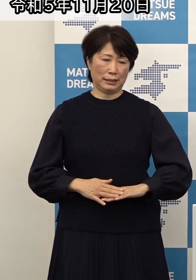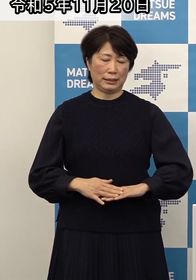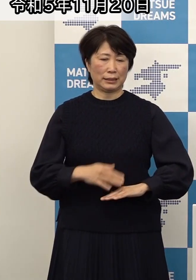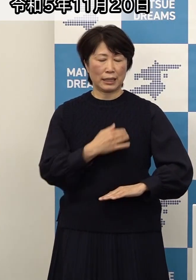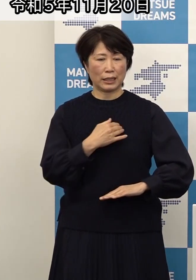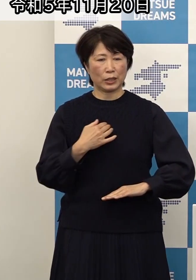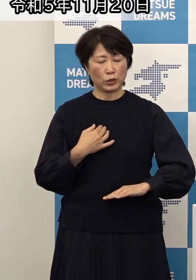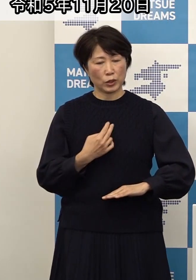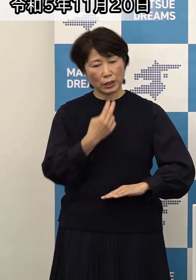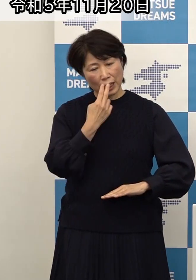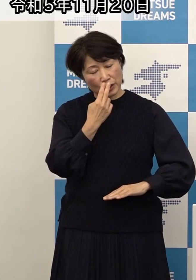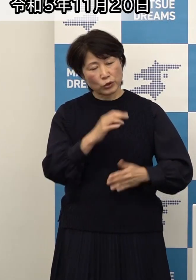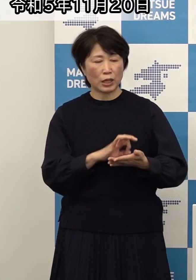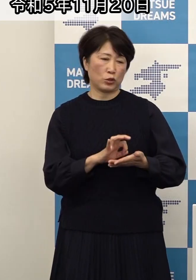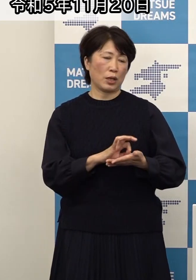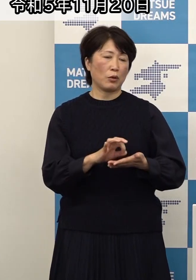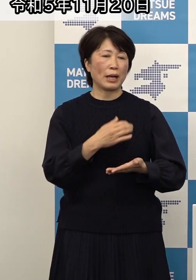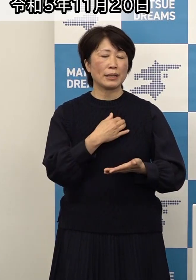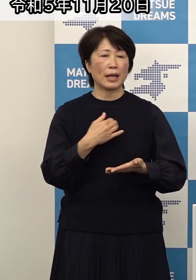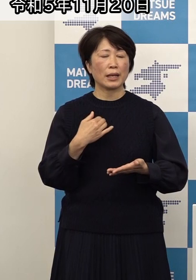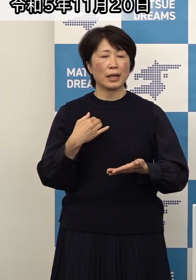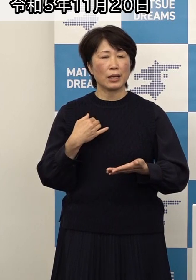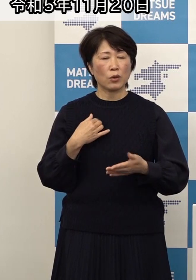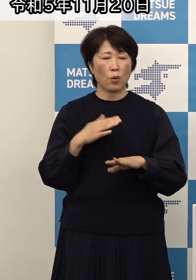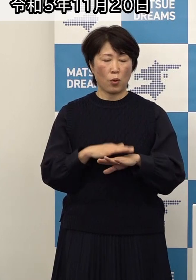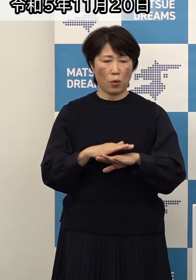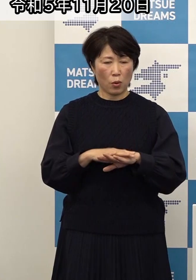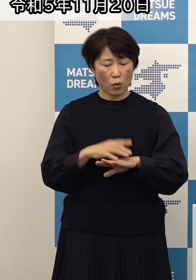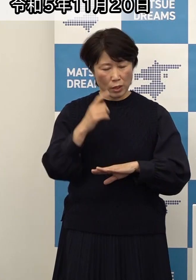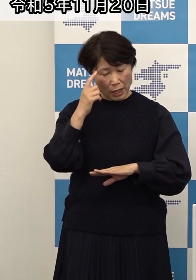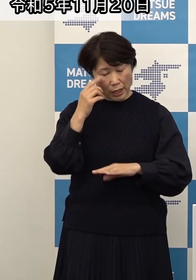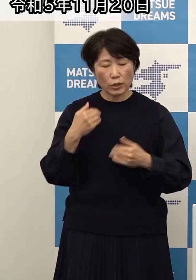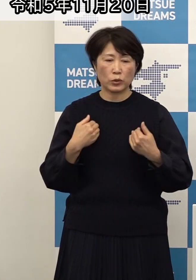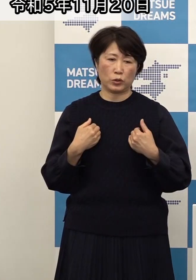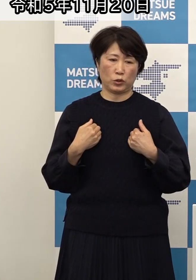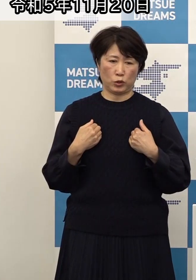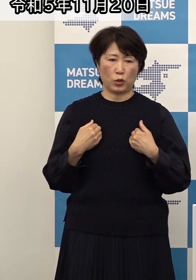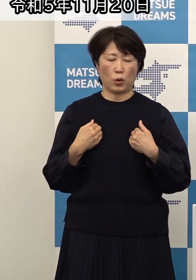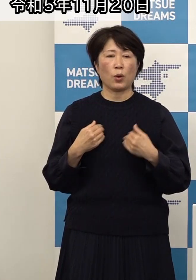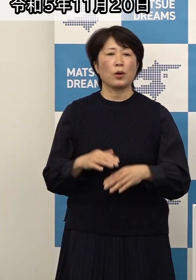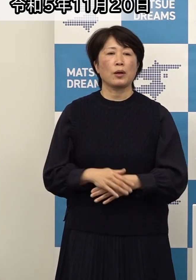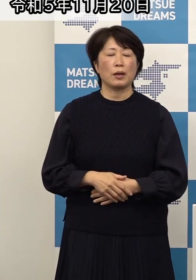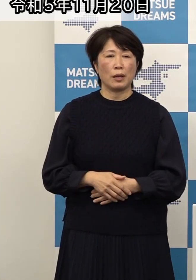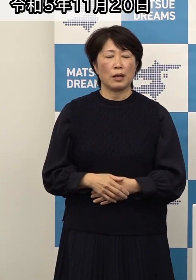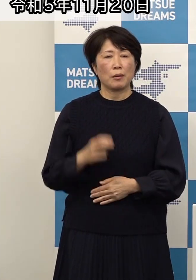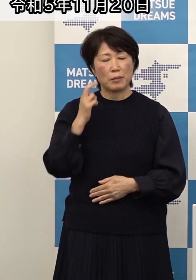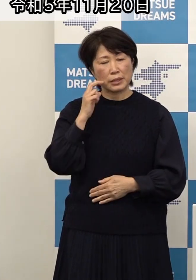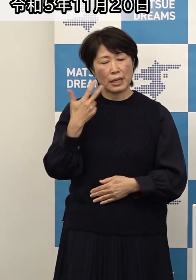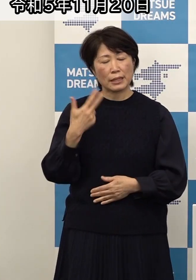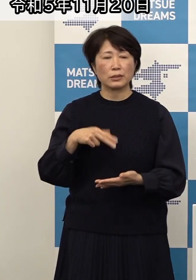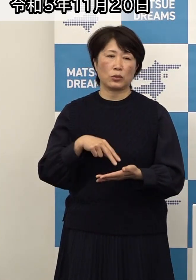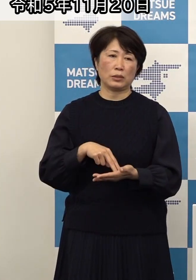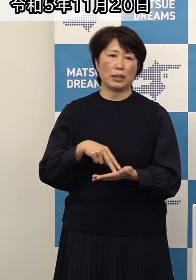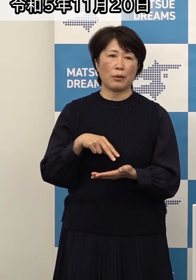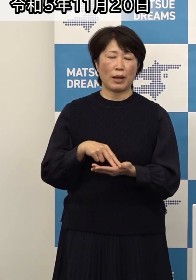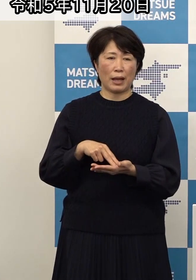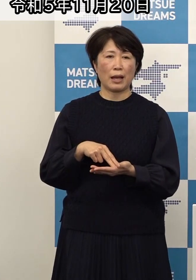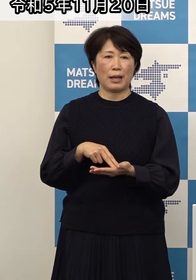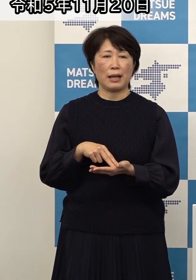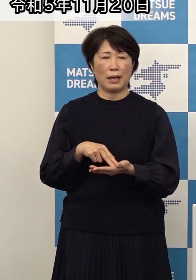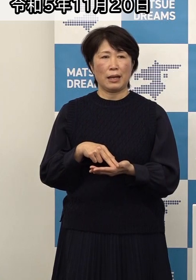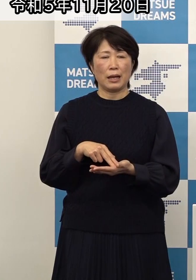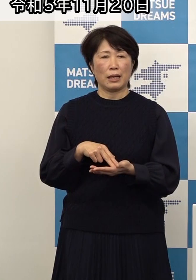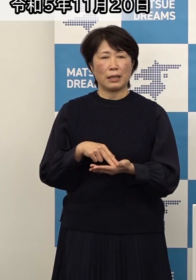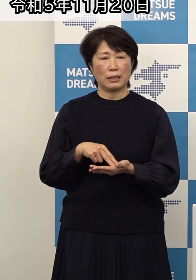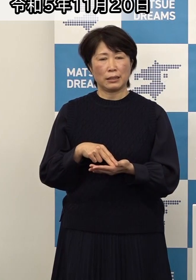がなきゃいけませんので、そのために少なくとも松江市としては今までガス事業を営む上ではですね、必要な存在であ